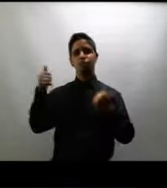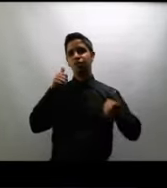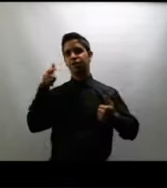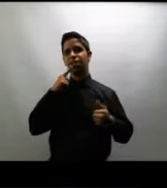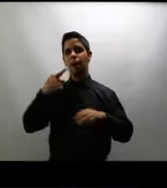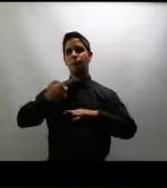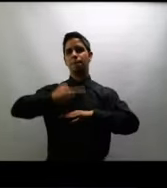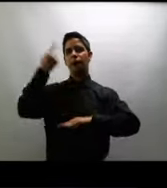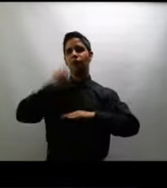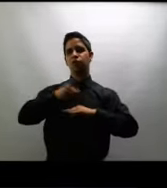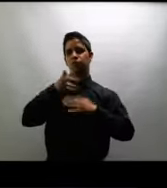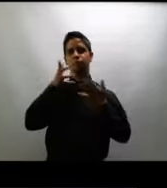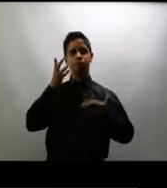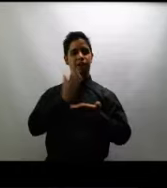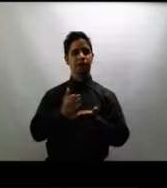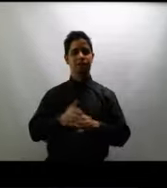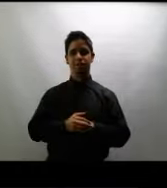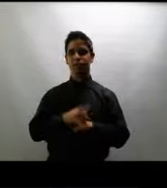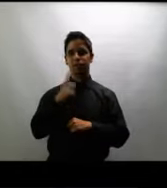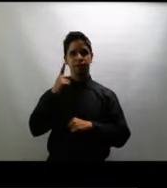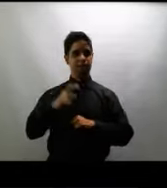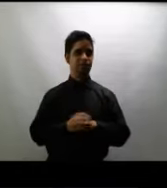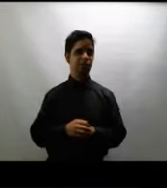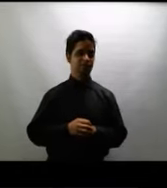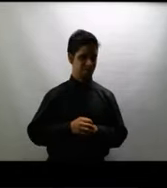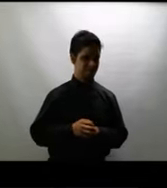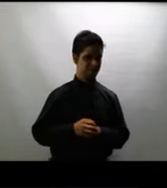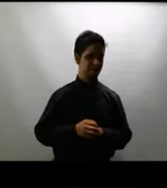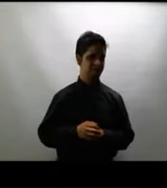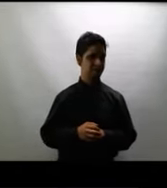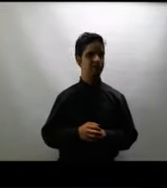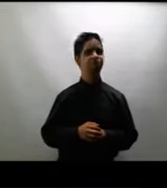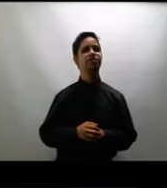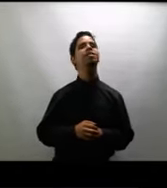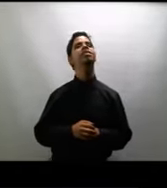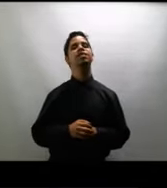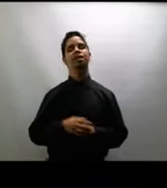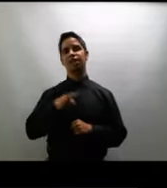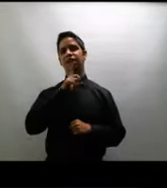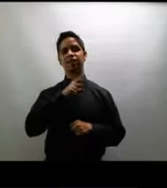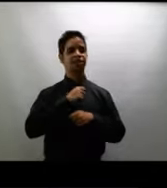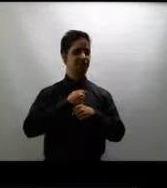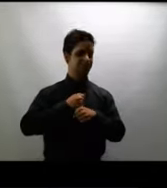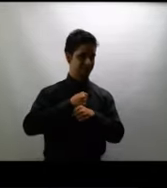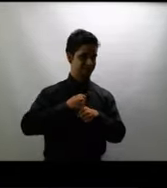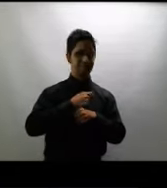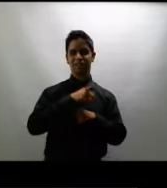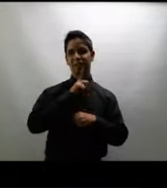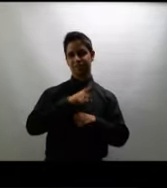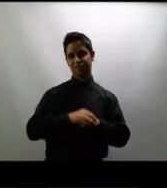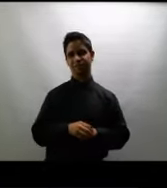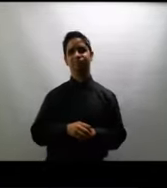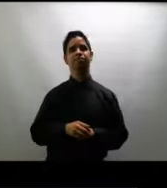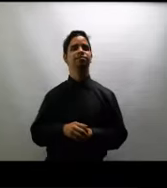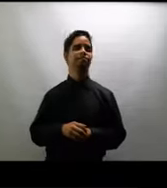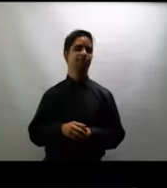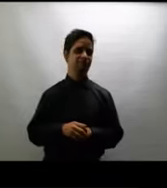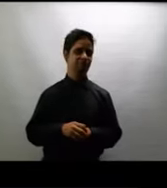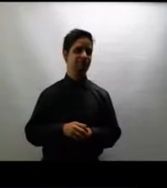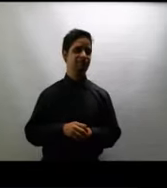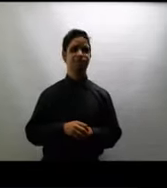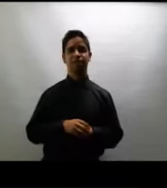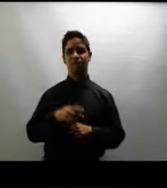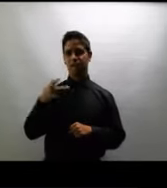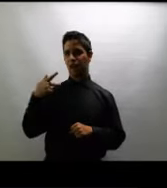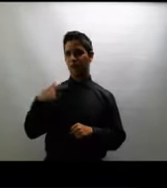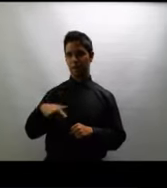verdad. ¿Corriendo la 100? Ella corrió bicicleta, yo iba en Él estaba tomando café. Yo estaba tomando café. Literalmente. En la plaza de